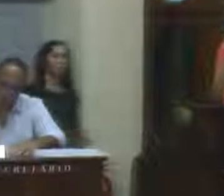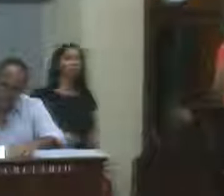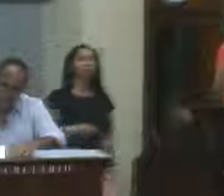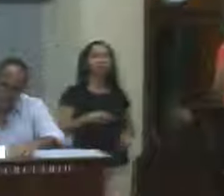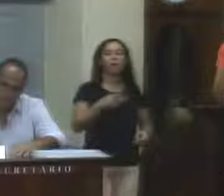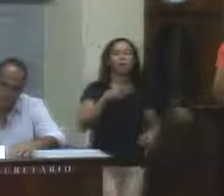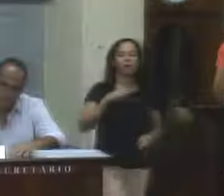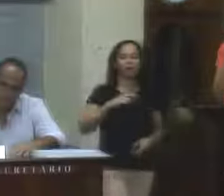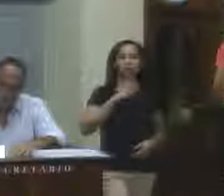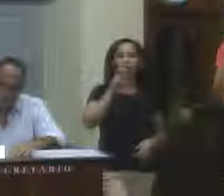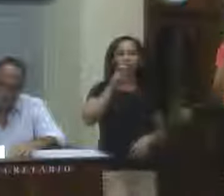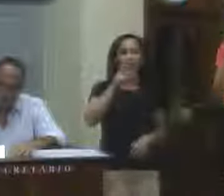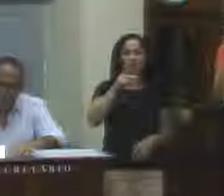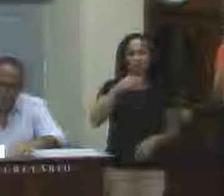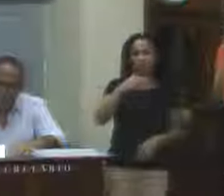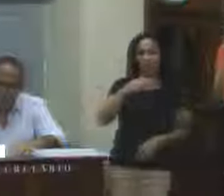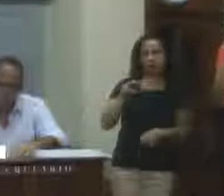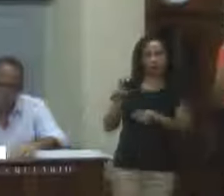de posturas.